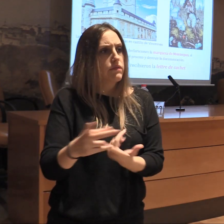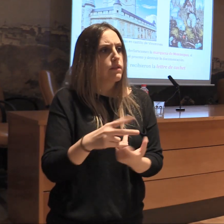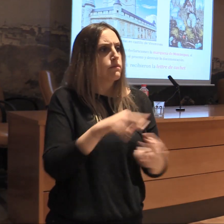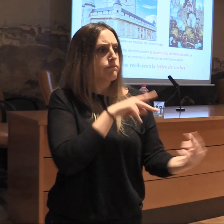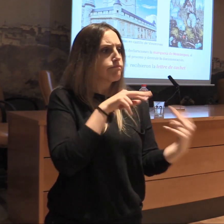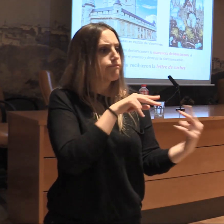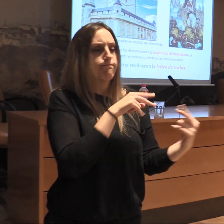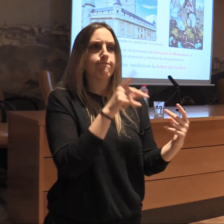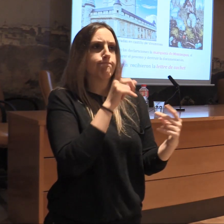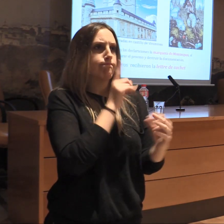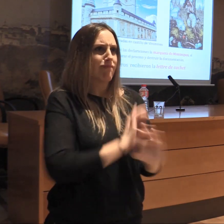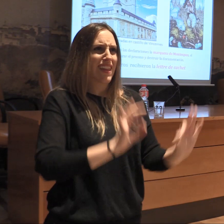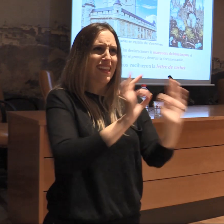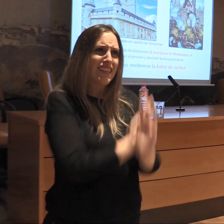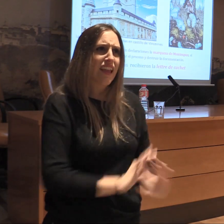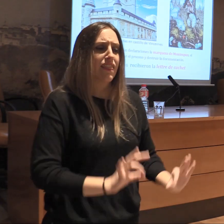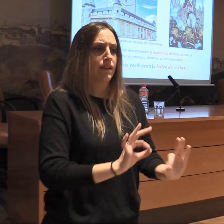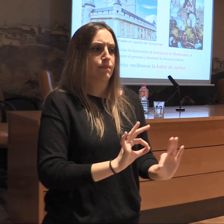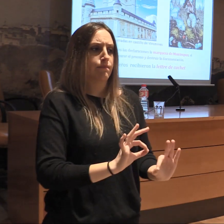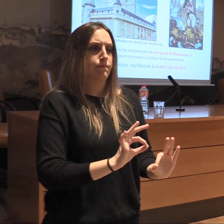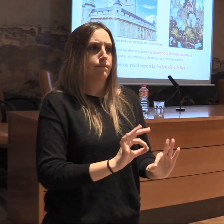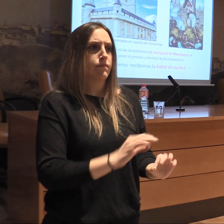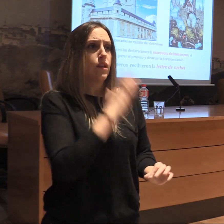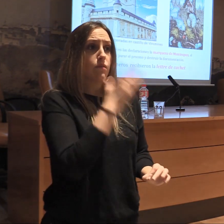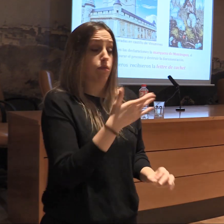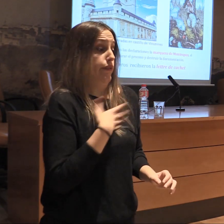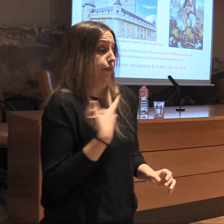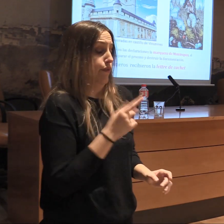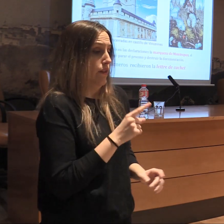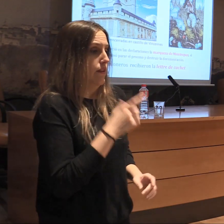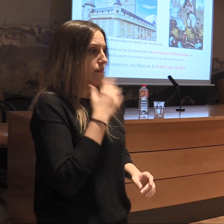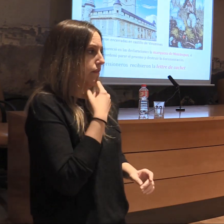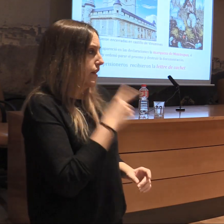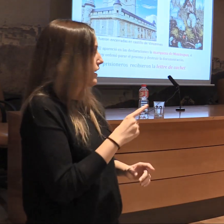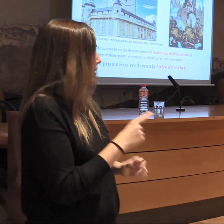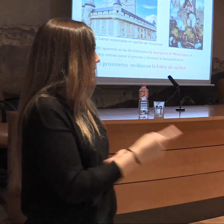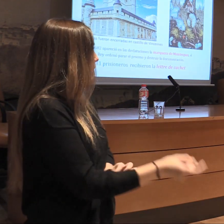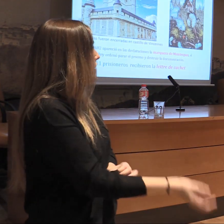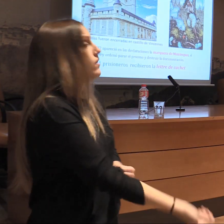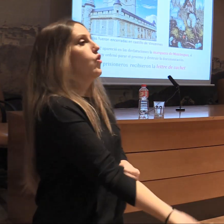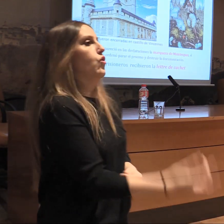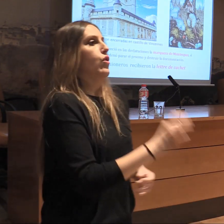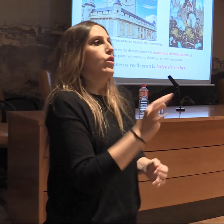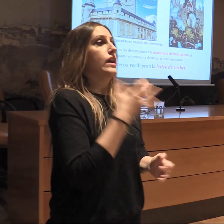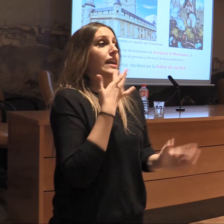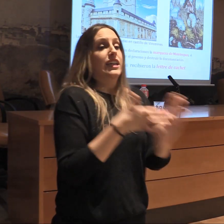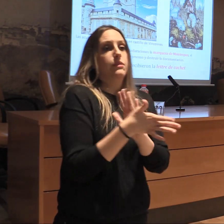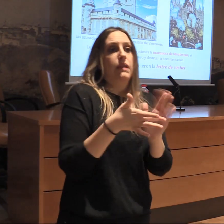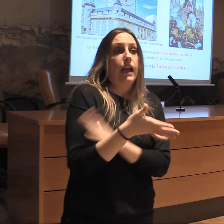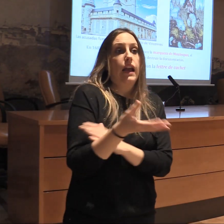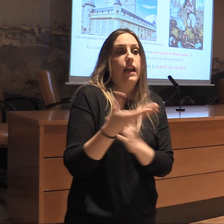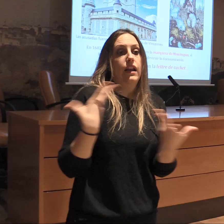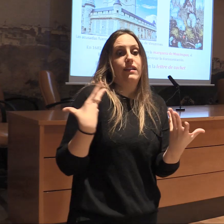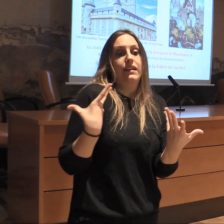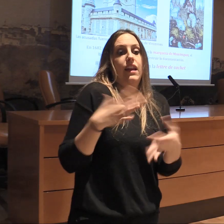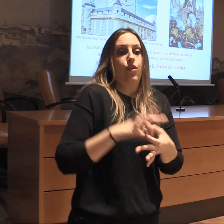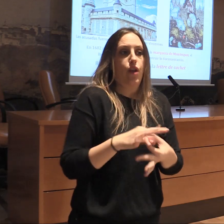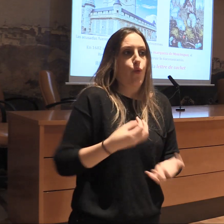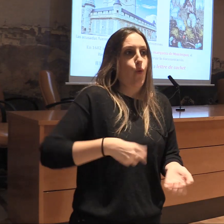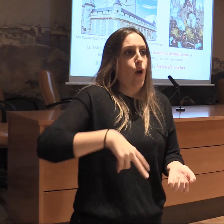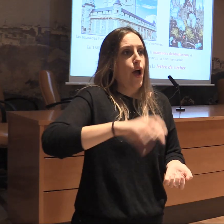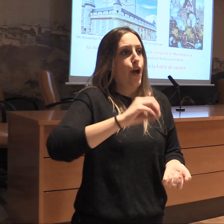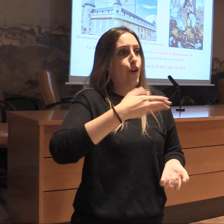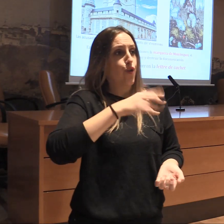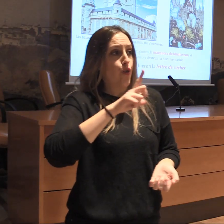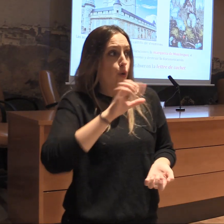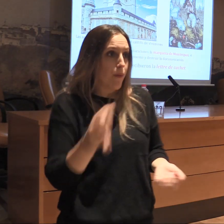con todas estas personas encarceladas porque no querían que dijeran, bueno, que dieran información sobre los nobles o las